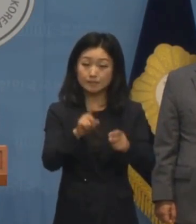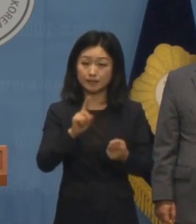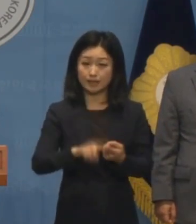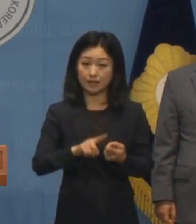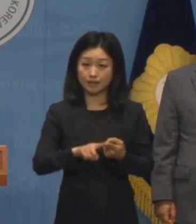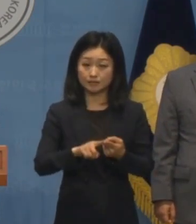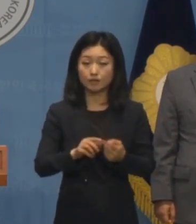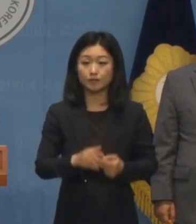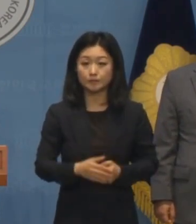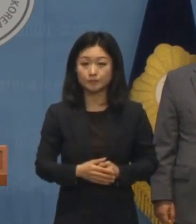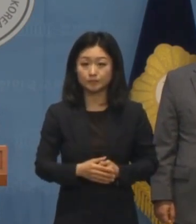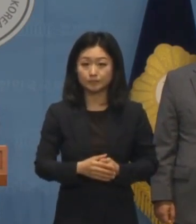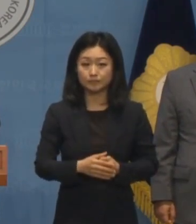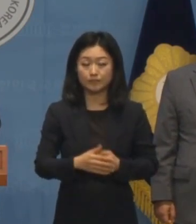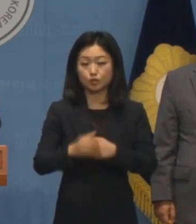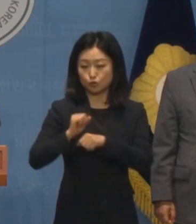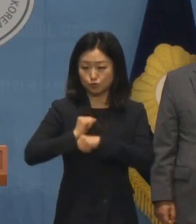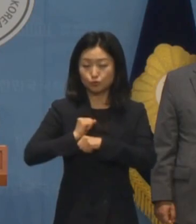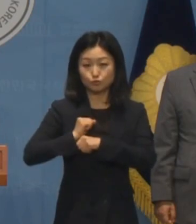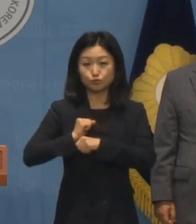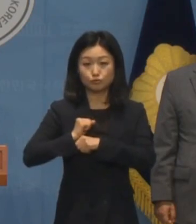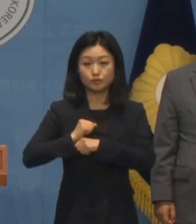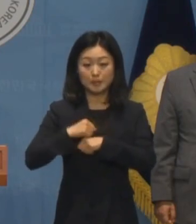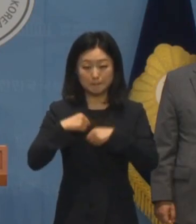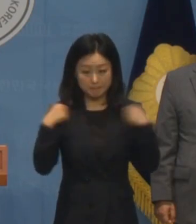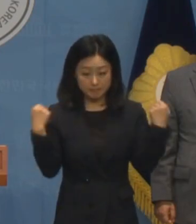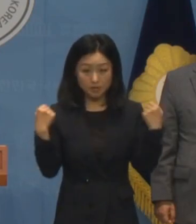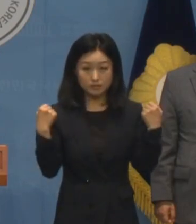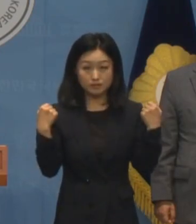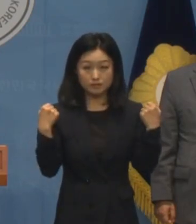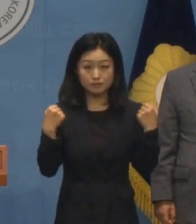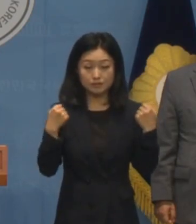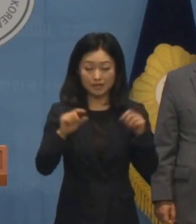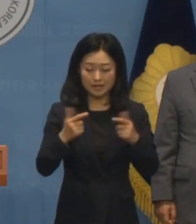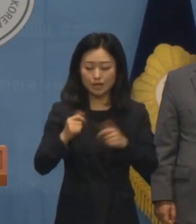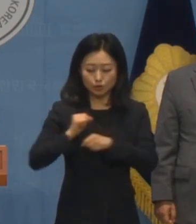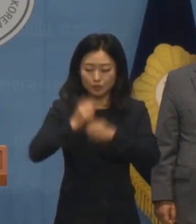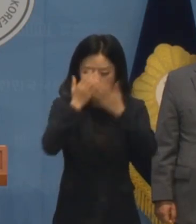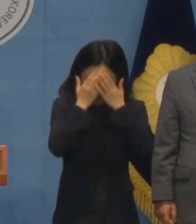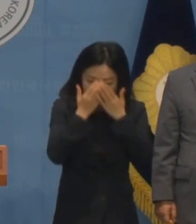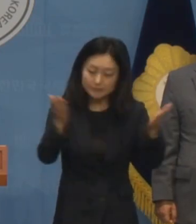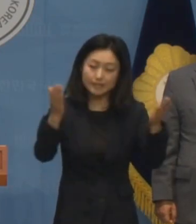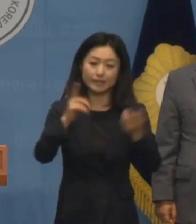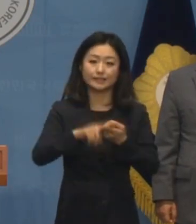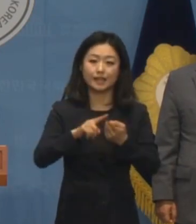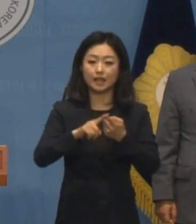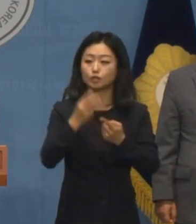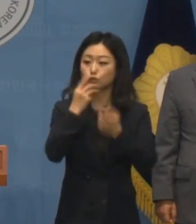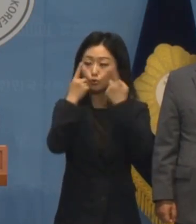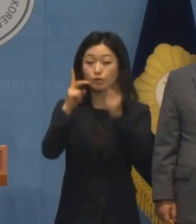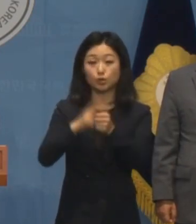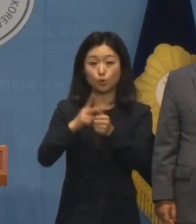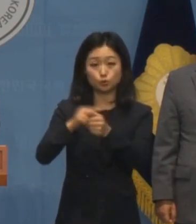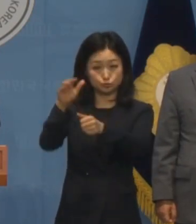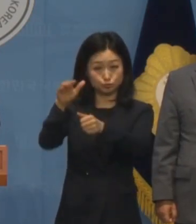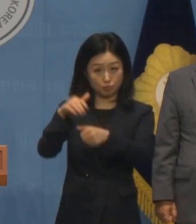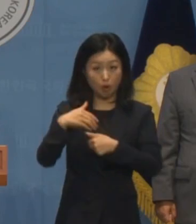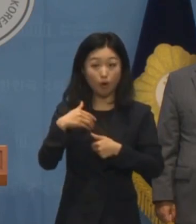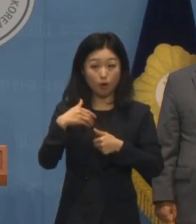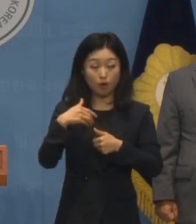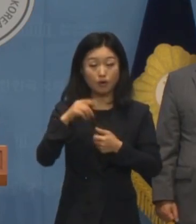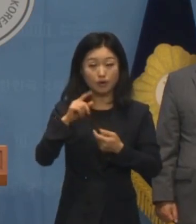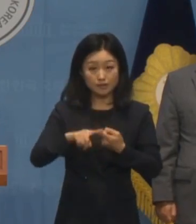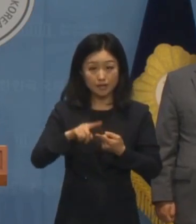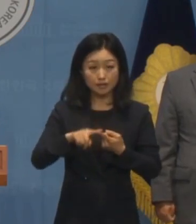대해서는 병적 판정, 병력을 상세히 파악하고 있는 서울대 병원 교수를 불러서 청취할 수